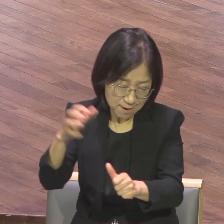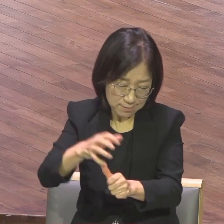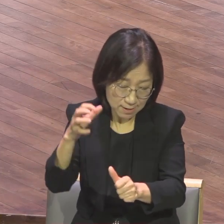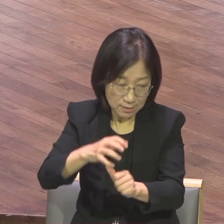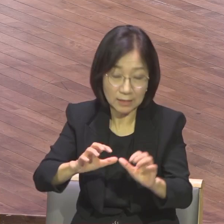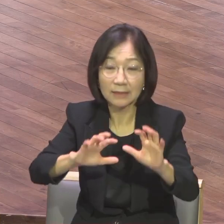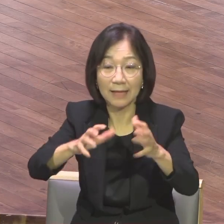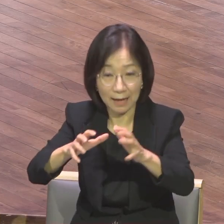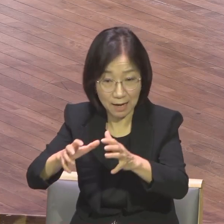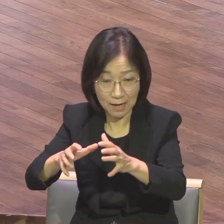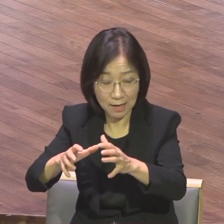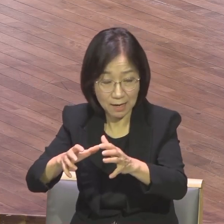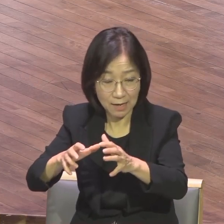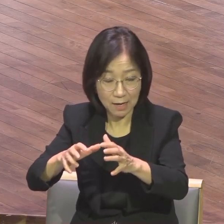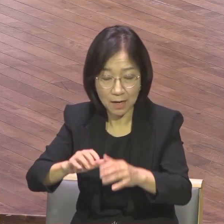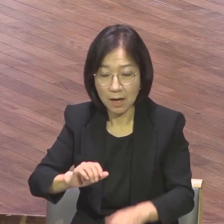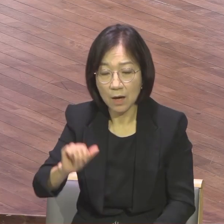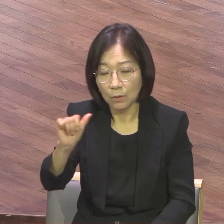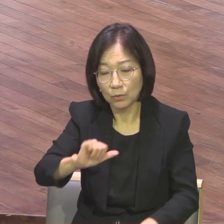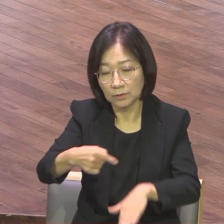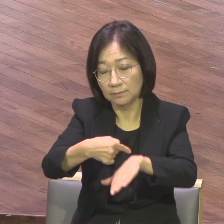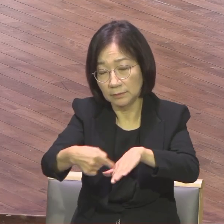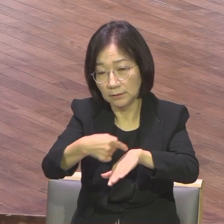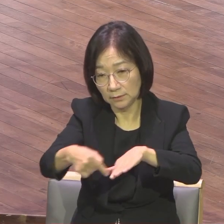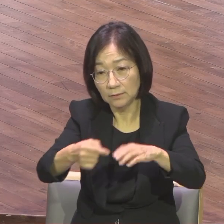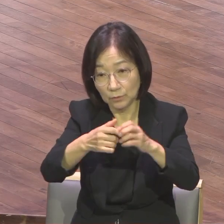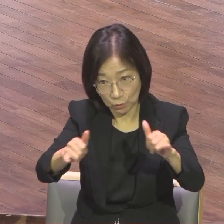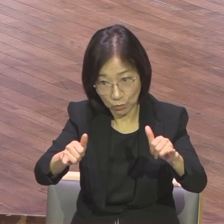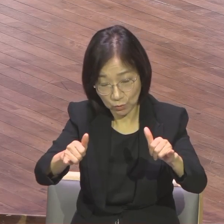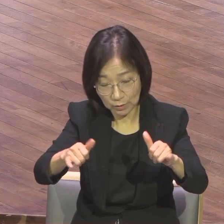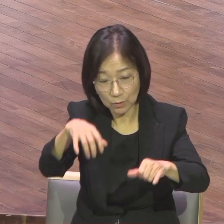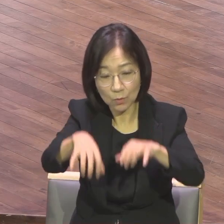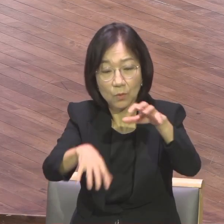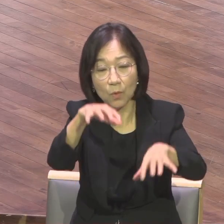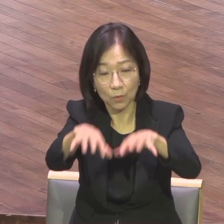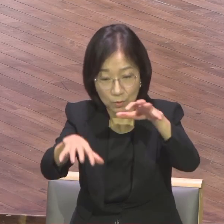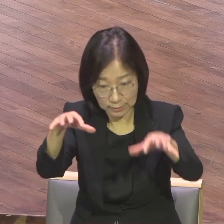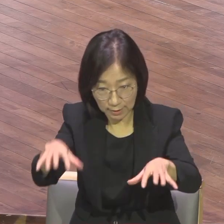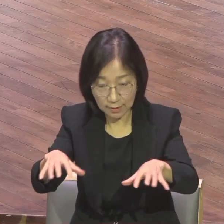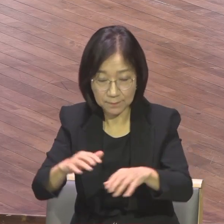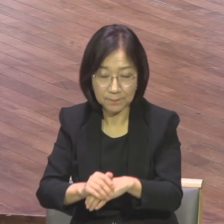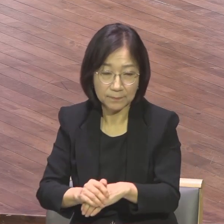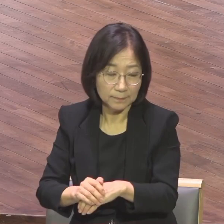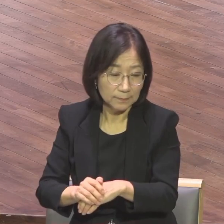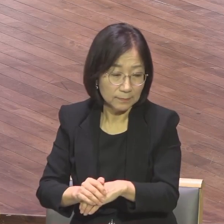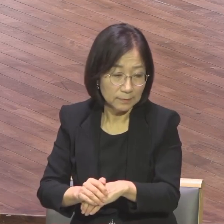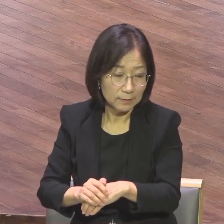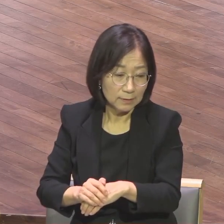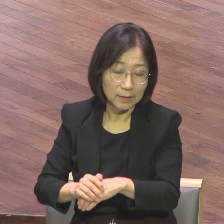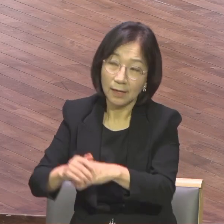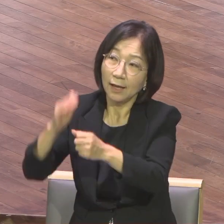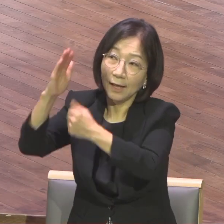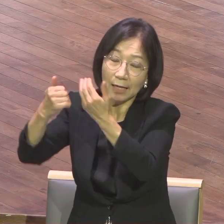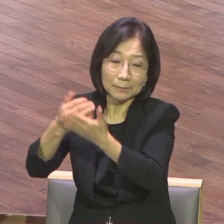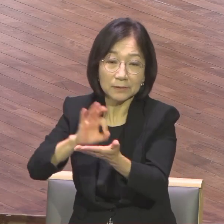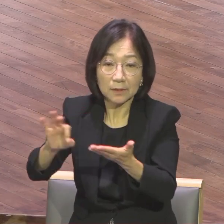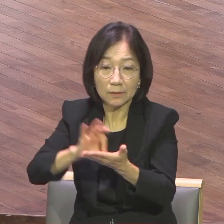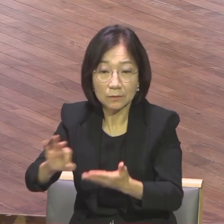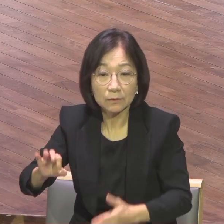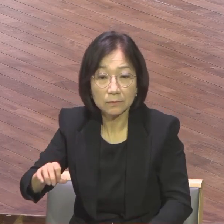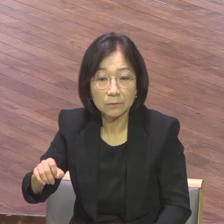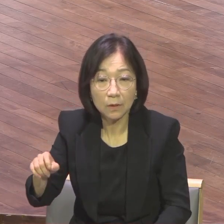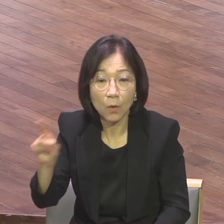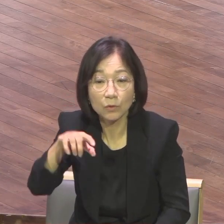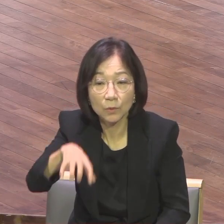5천 종족이 많은 그 현장 하나님이 우리 교회를 어디까지 서실지